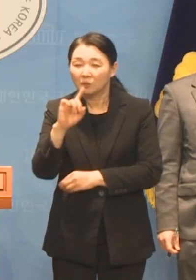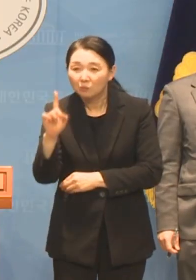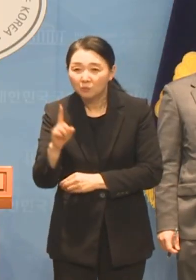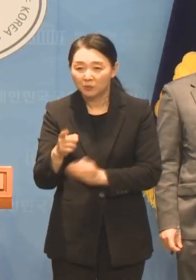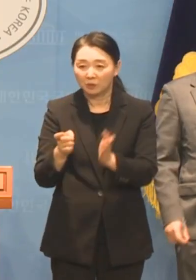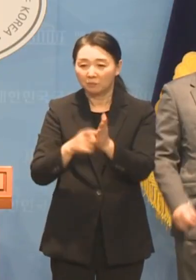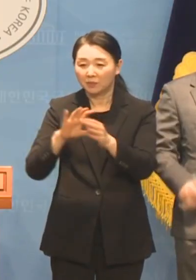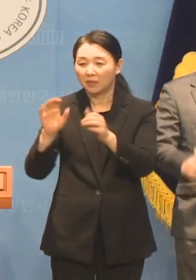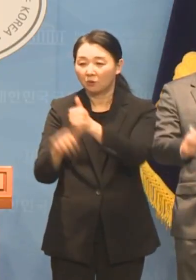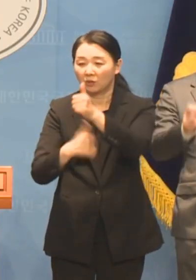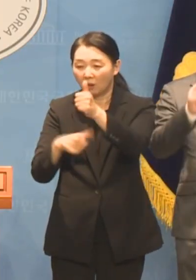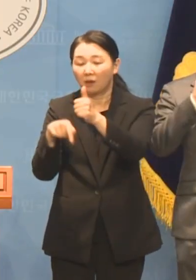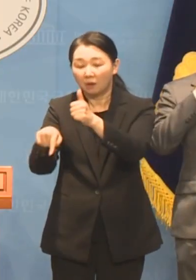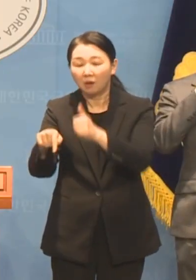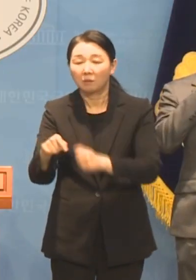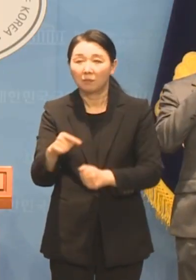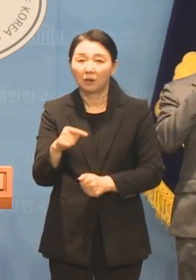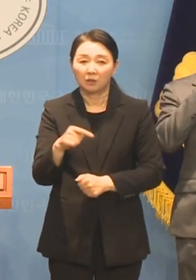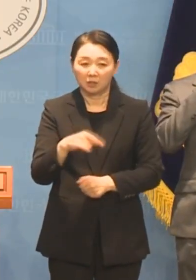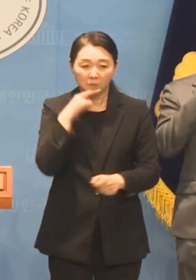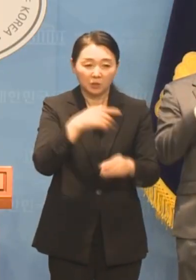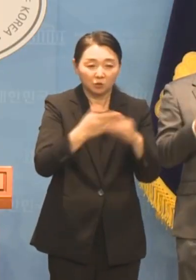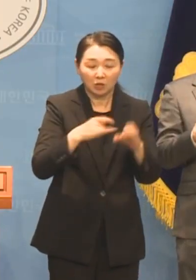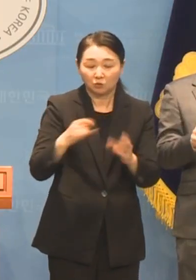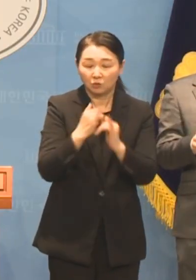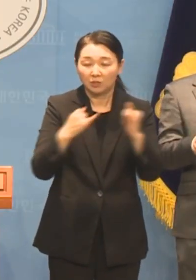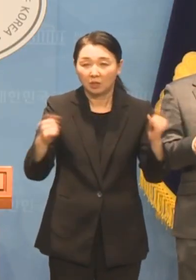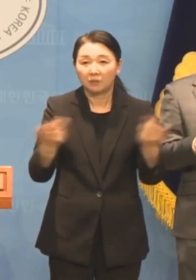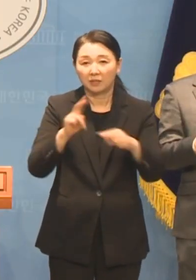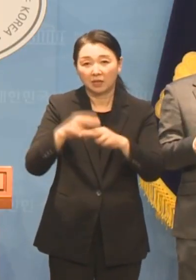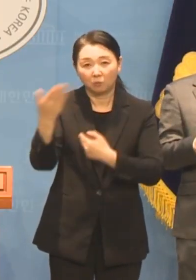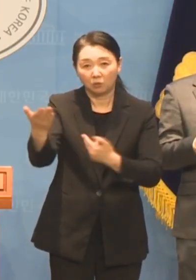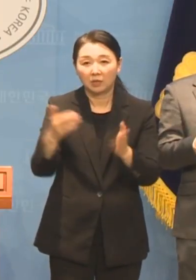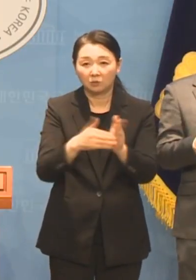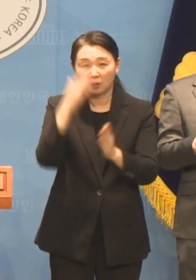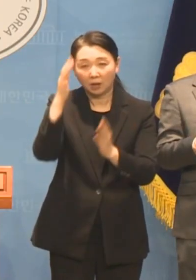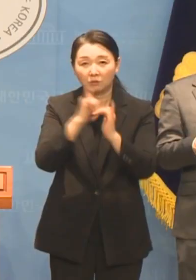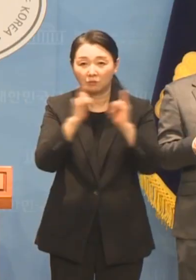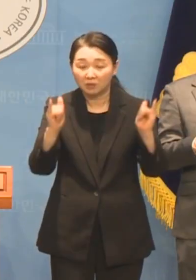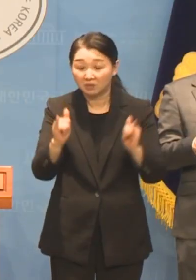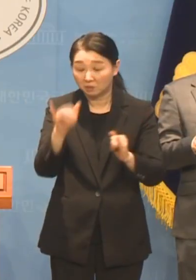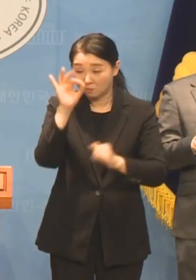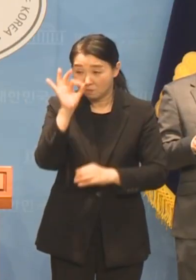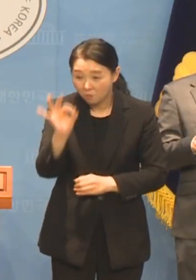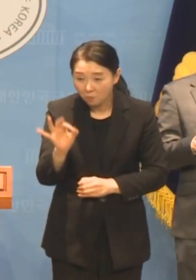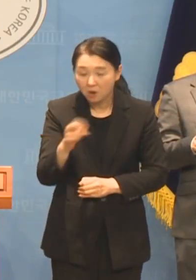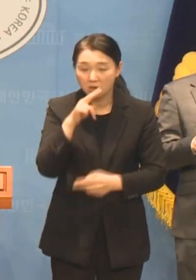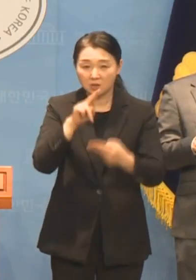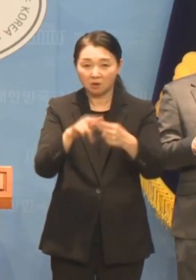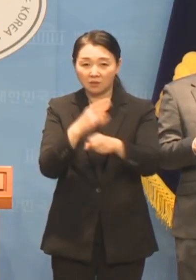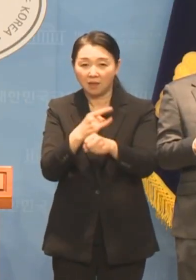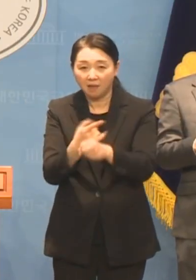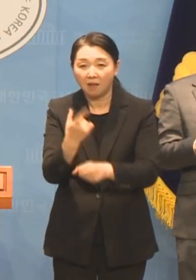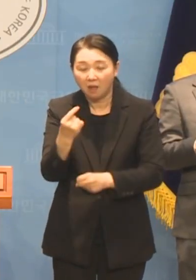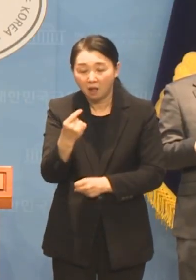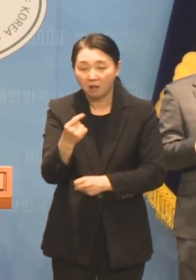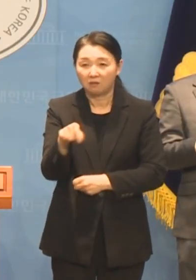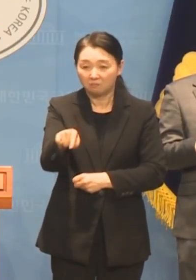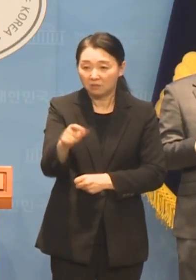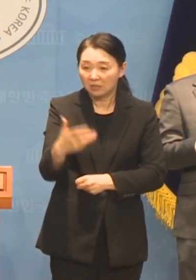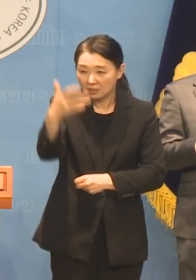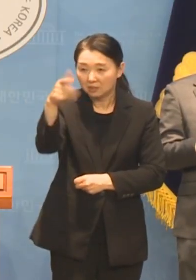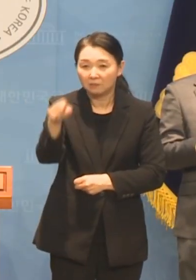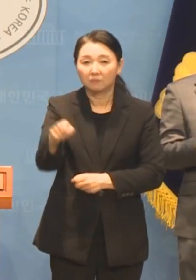갤러리에서는 민주당이 중국인을 위한 일자리를 보장하고 한국인이 넘보면 형사처벌된다는 맹랑한